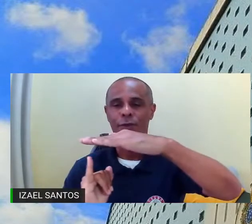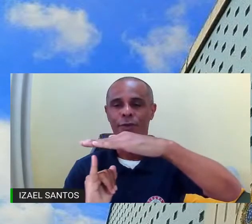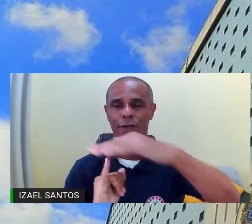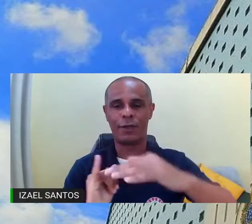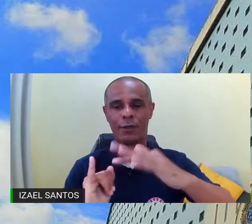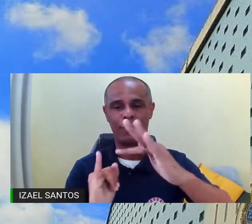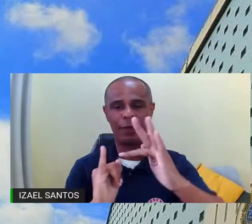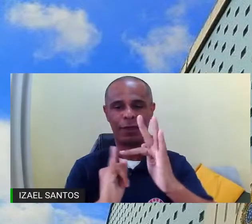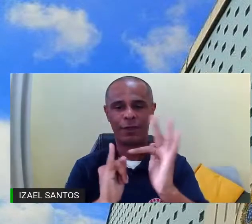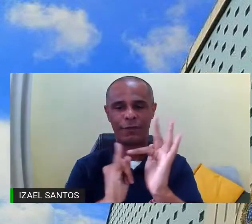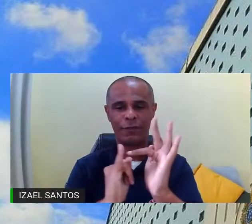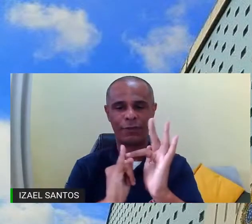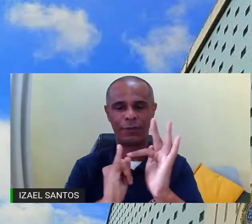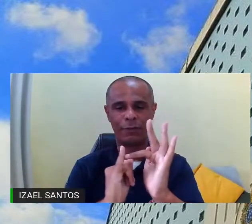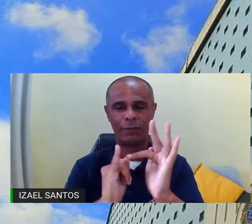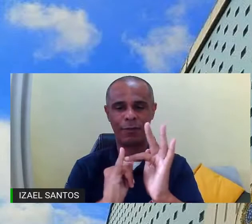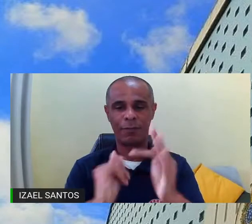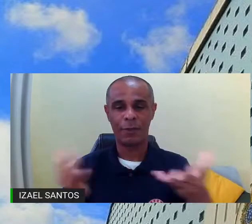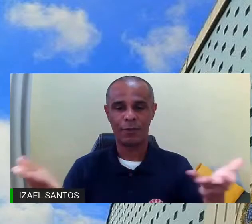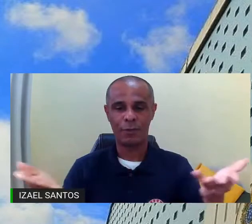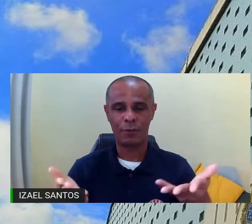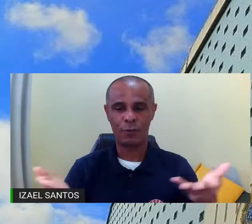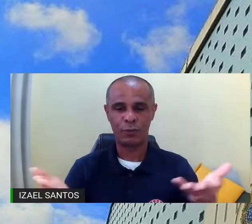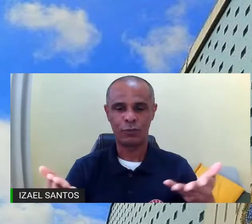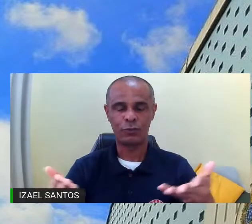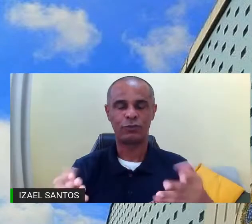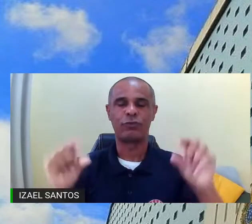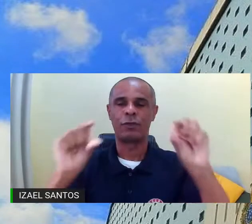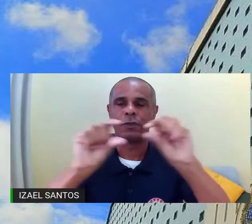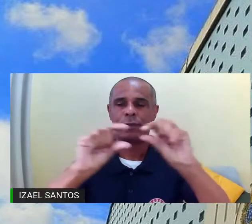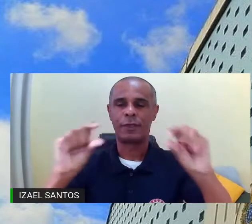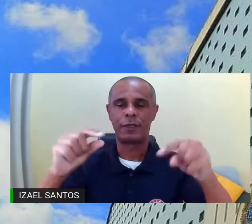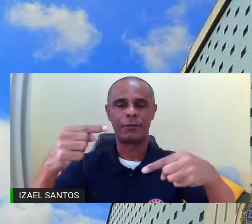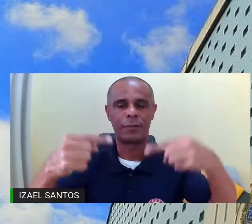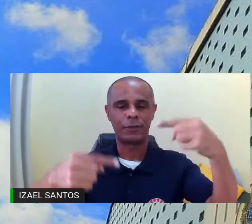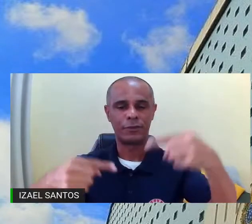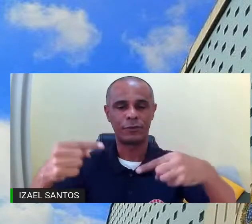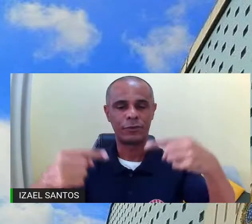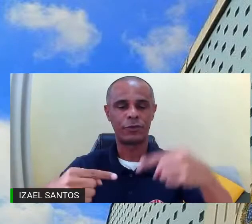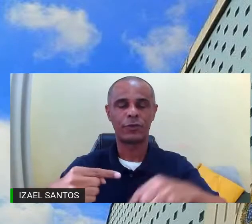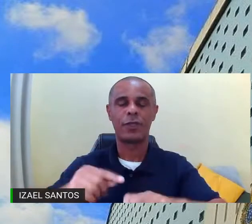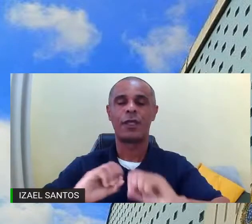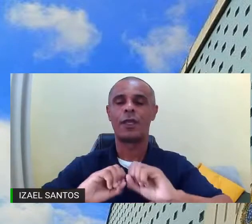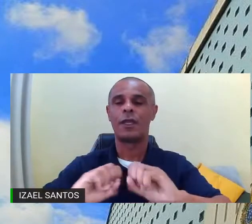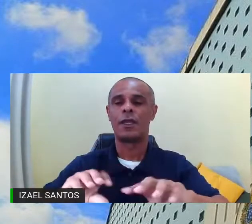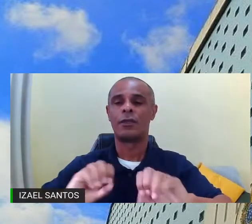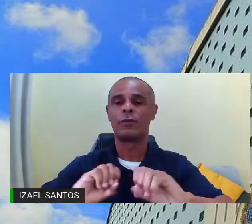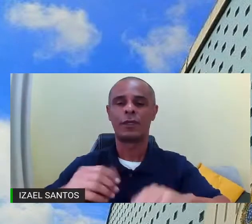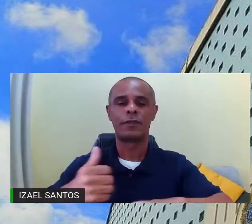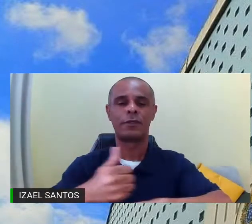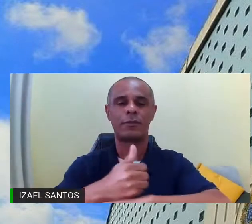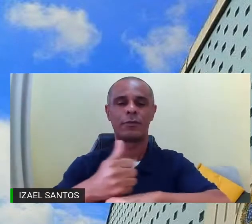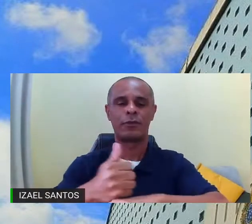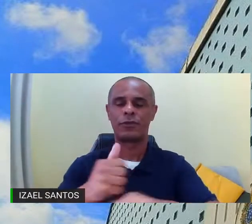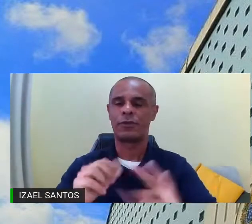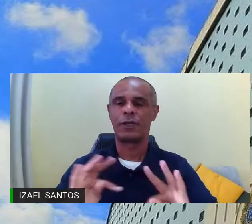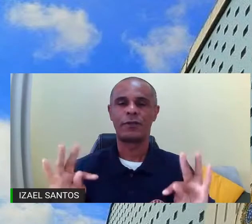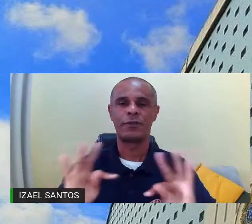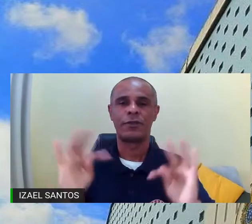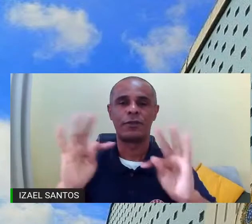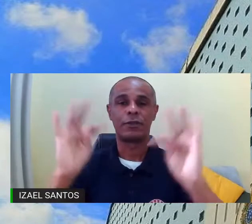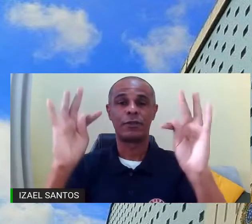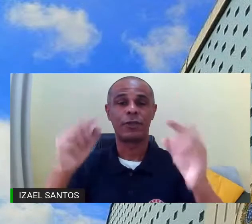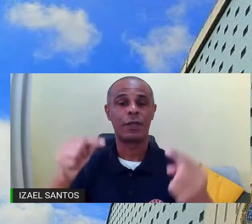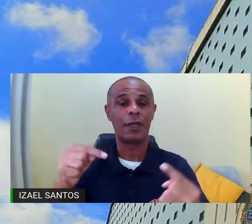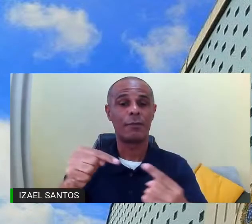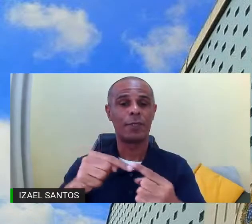para essa reflexão conjunta sobre educação profissional e tecnológica e suas determinações sociais e de